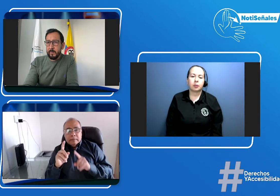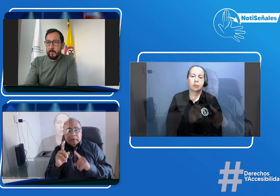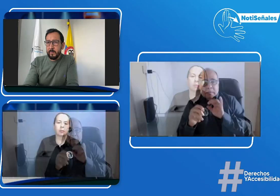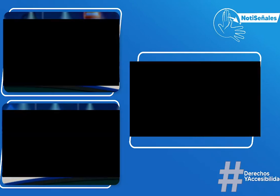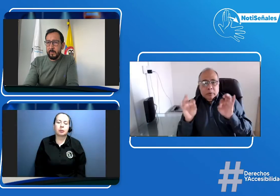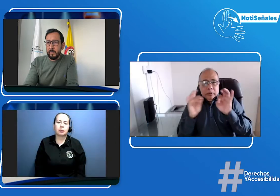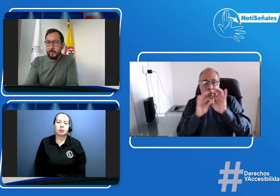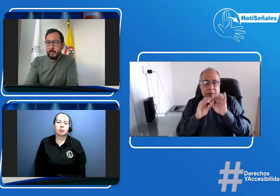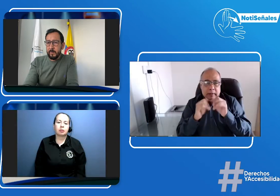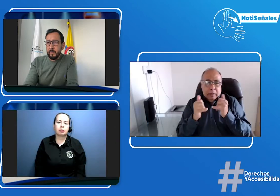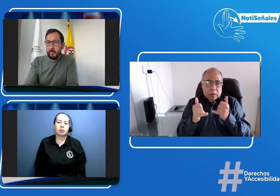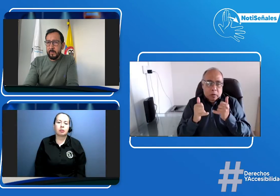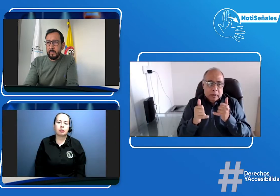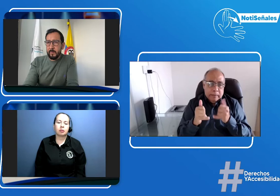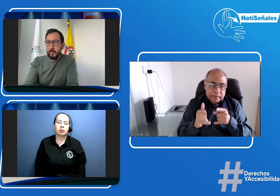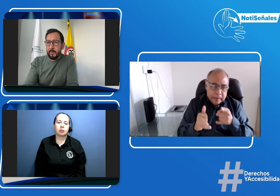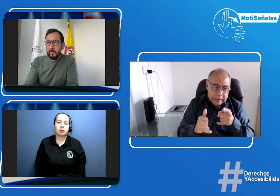ok